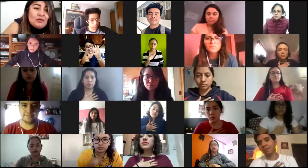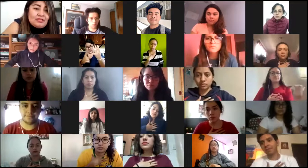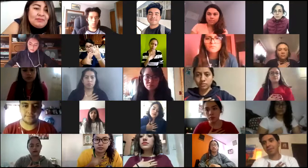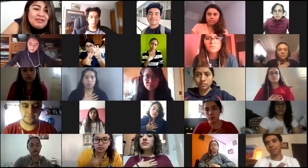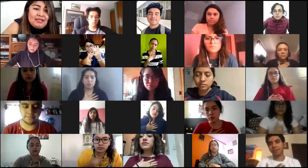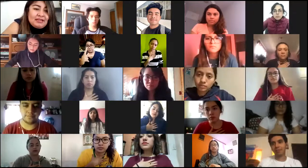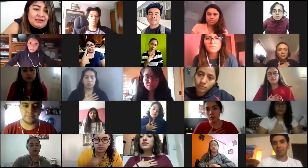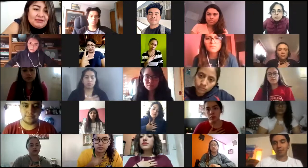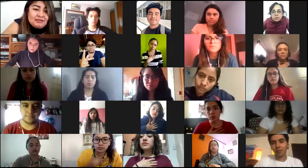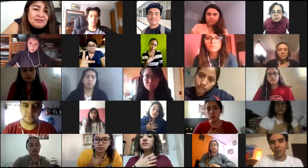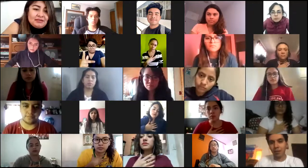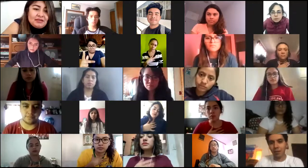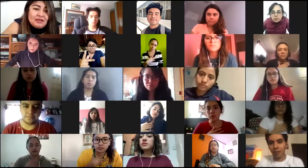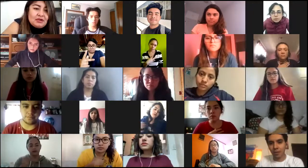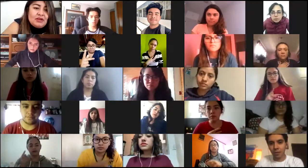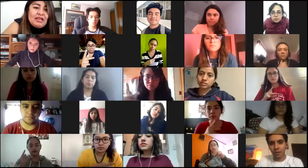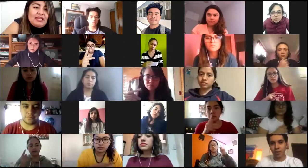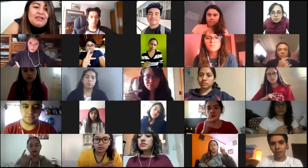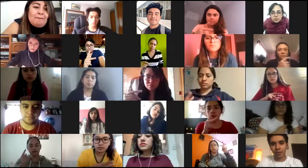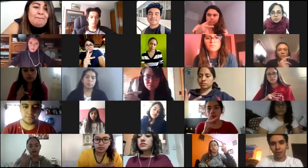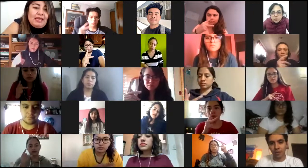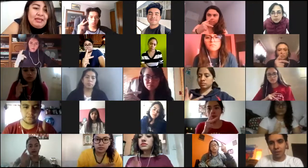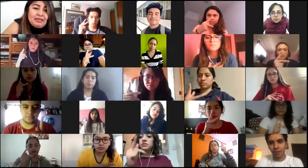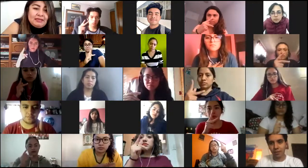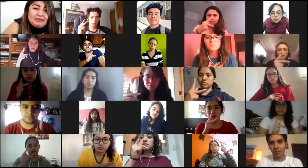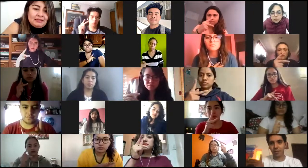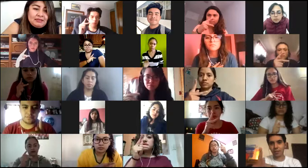Y la cuarta manera, con la letra P,